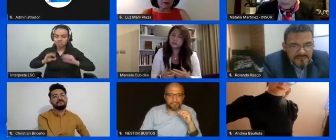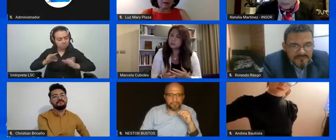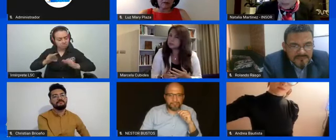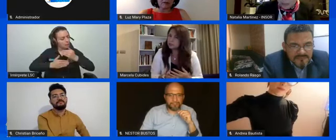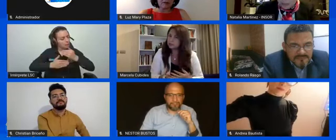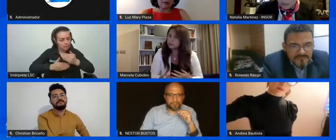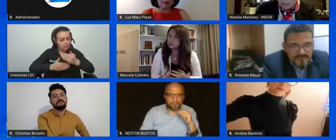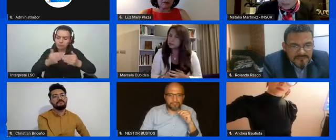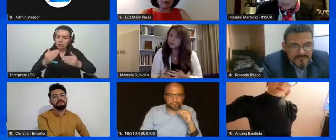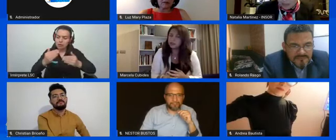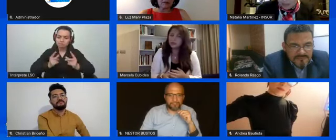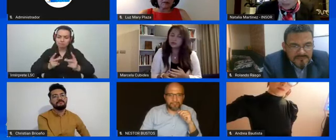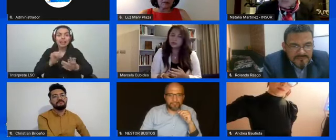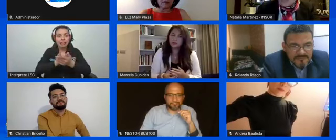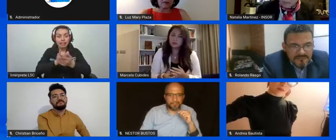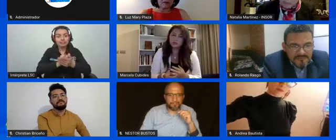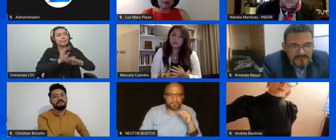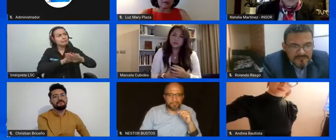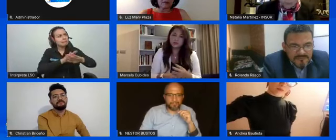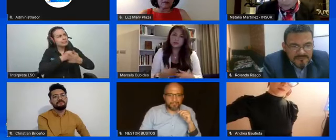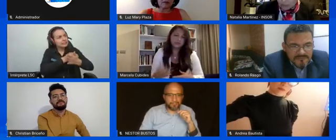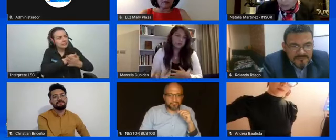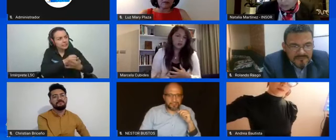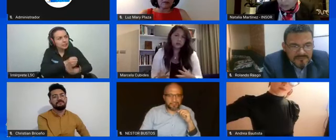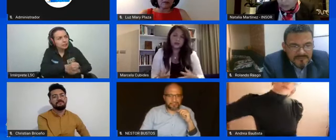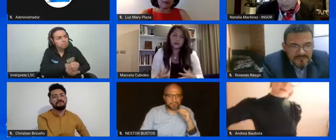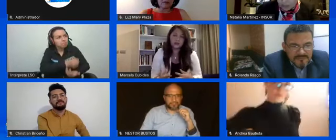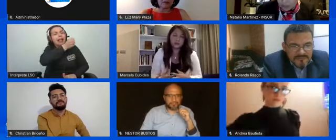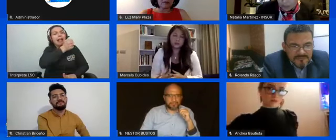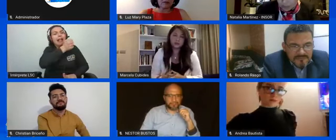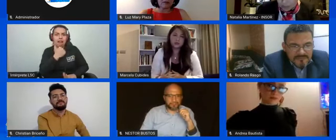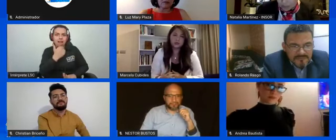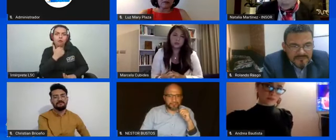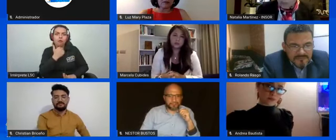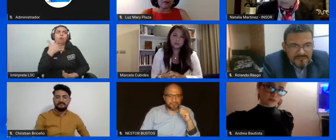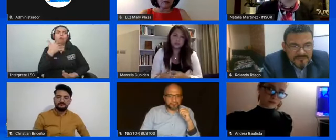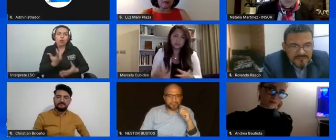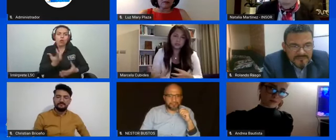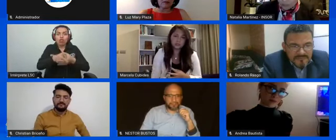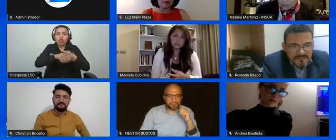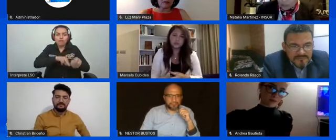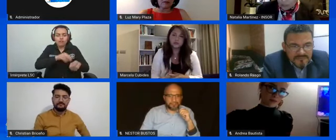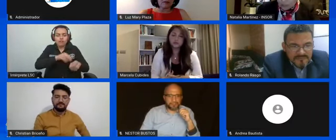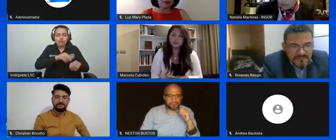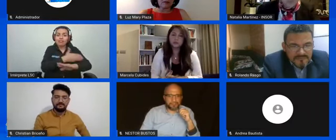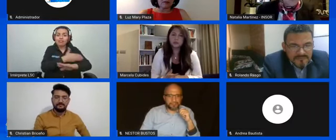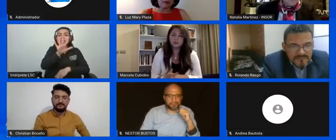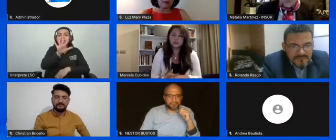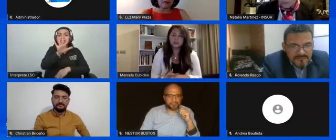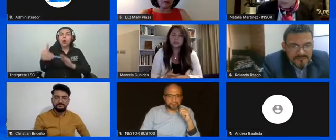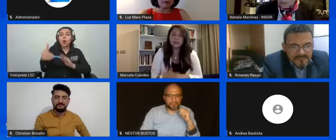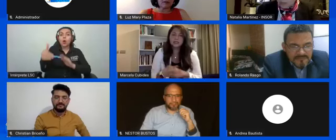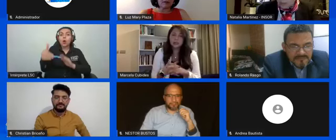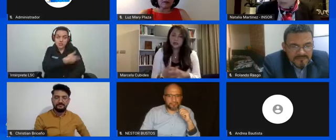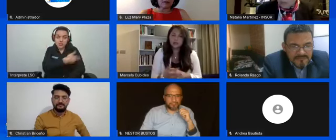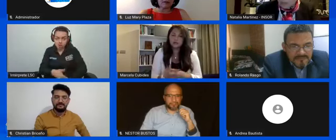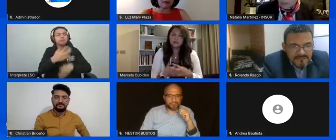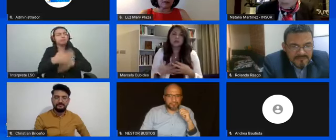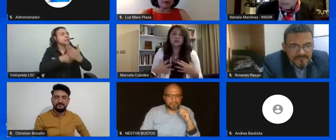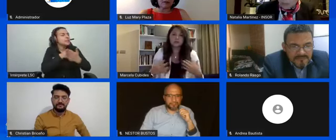presupuesto sustancialmente. Aumentamos el presupuesto más del doble, arrancamos con 5 mil millones, terminamos con 12 mil millones